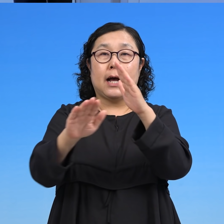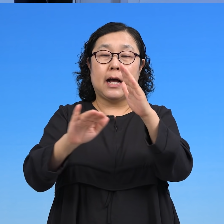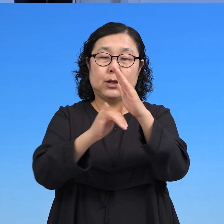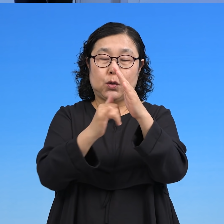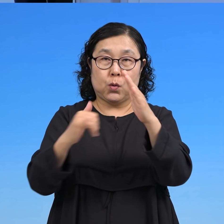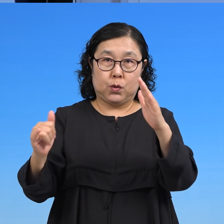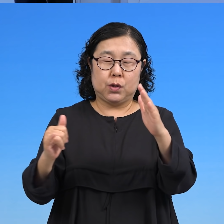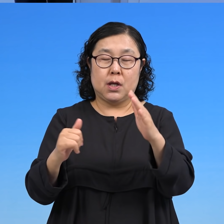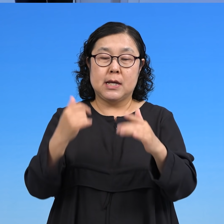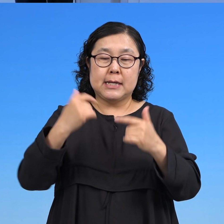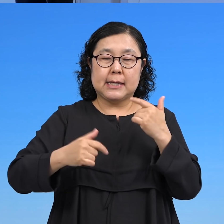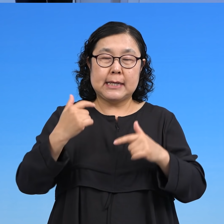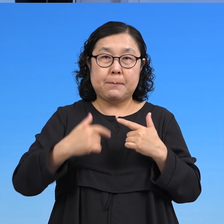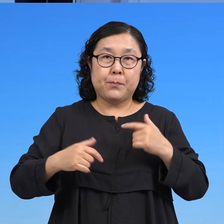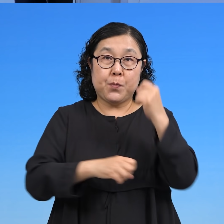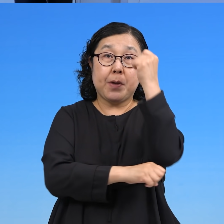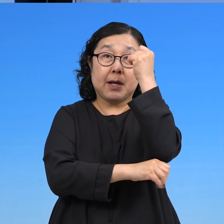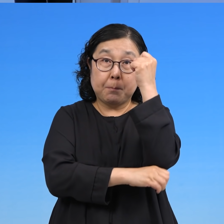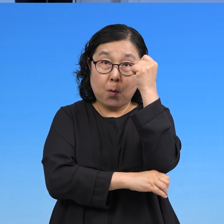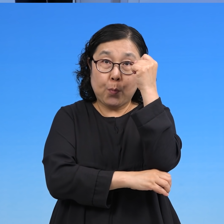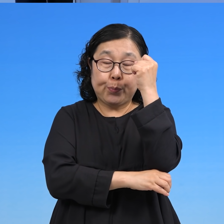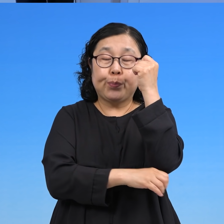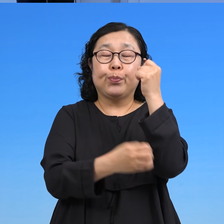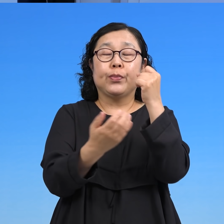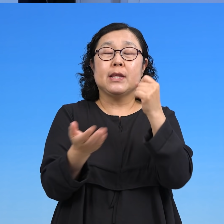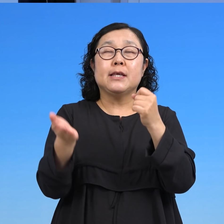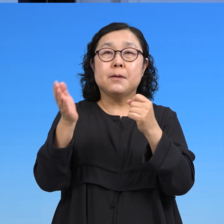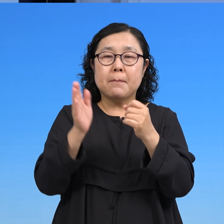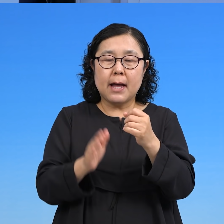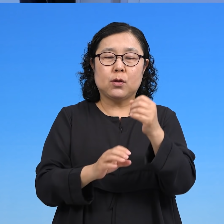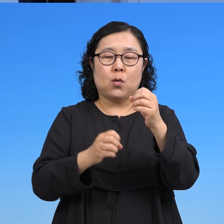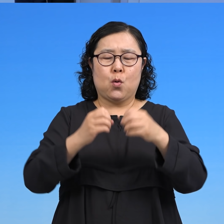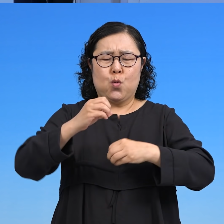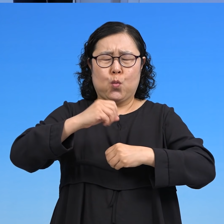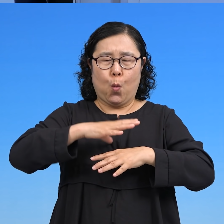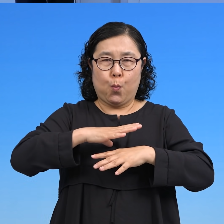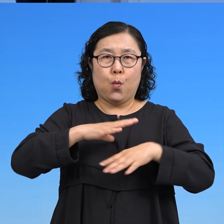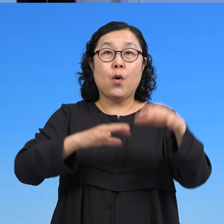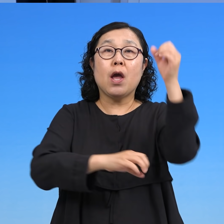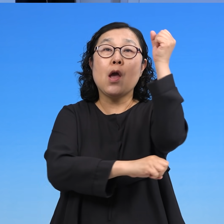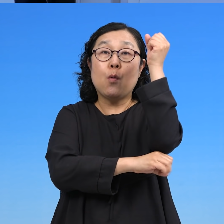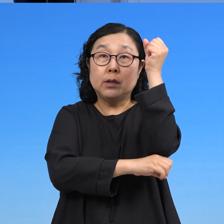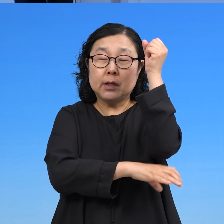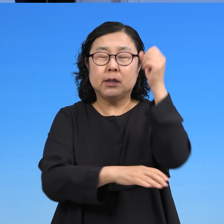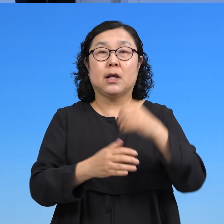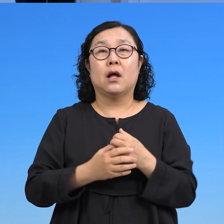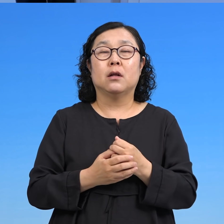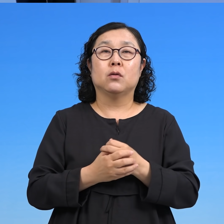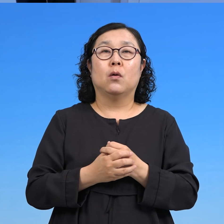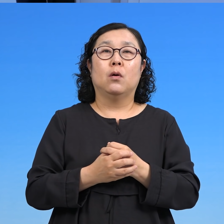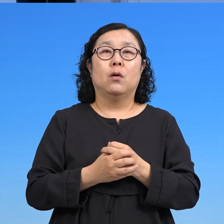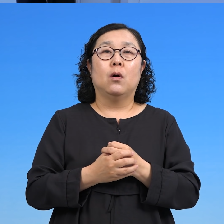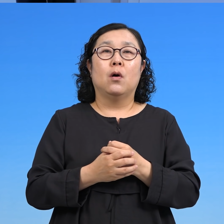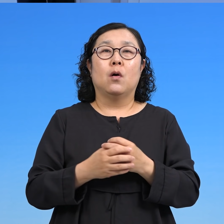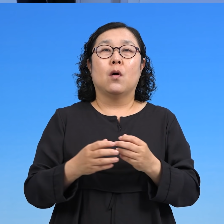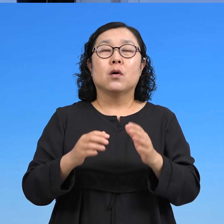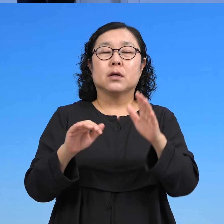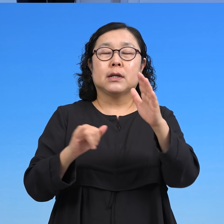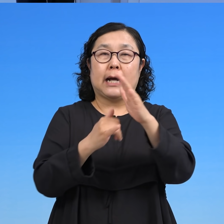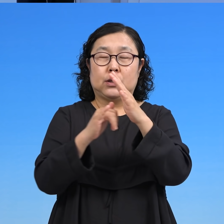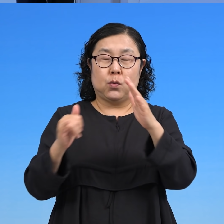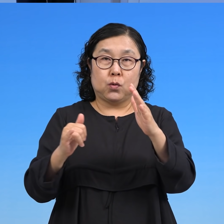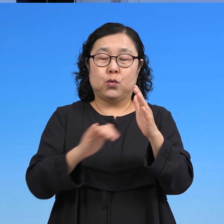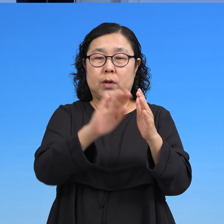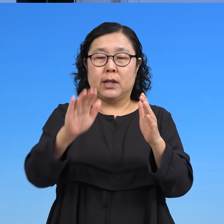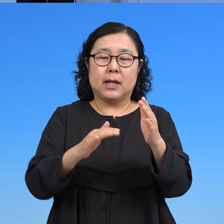가족은 기쁨의 원천이자 공포의 원천이다. 또 이런 내용도 있습니다. 가족은 우리에게